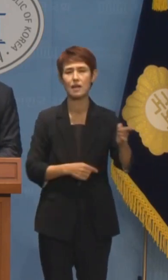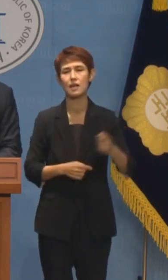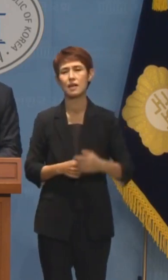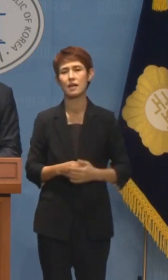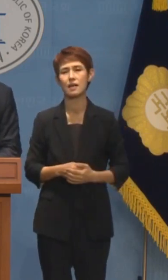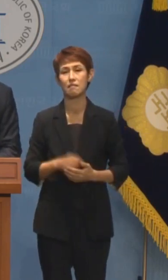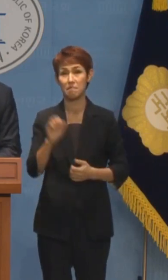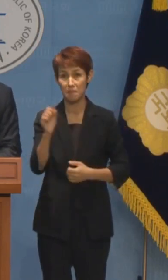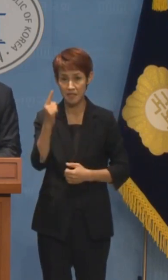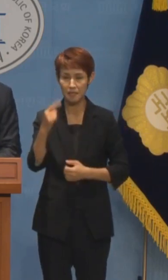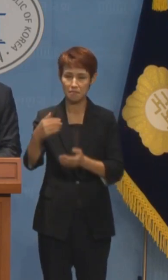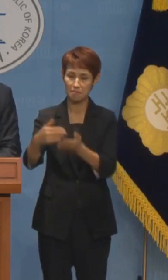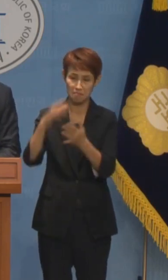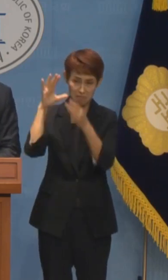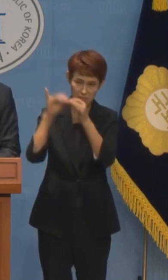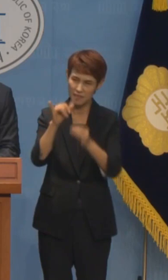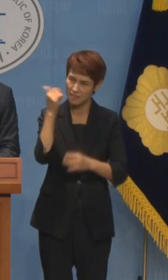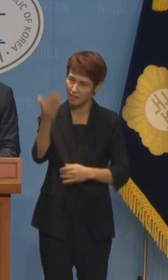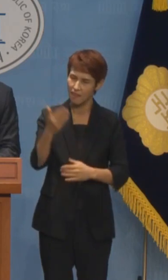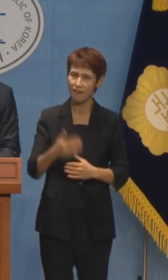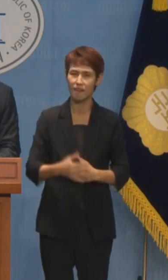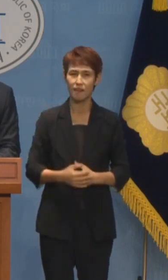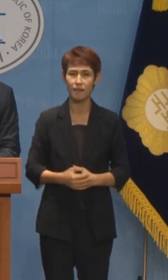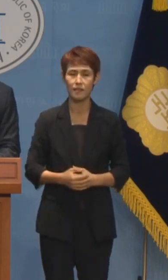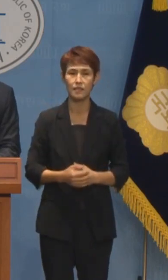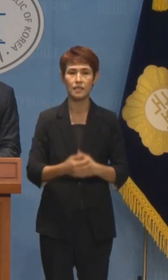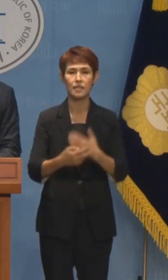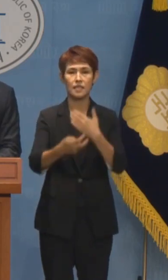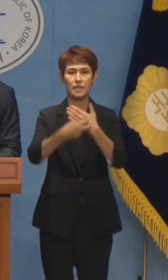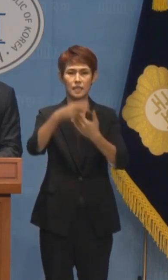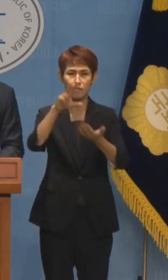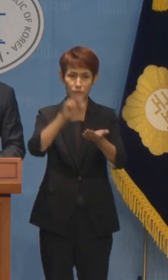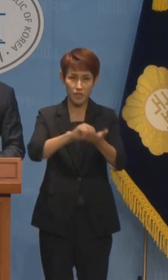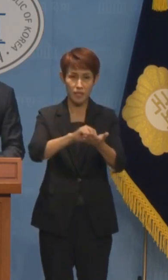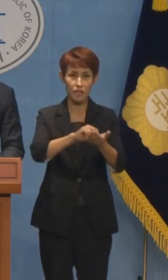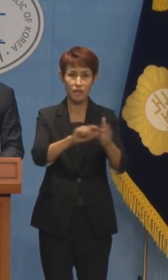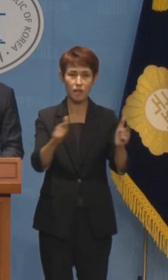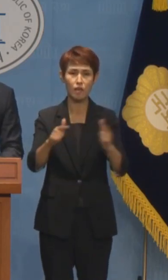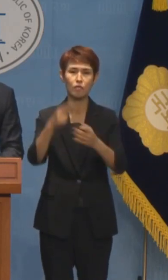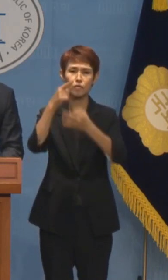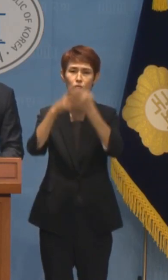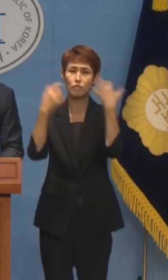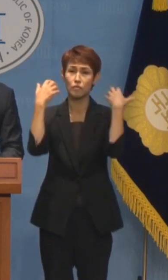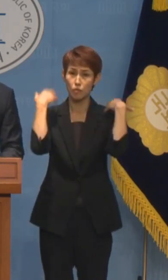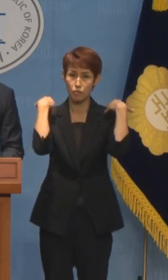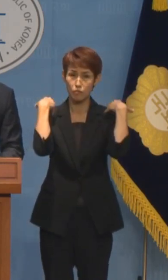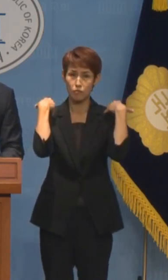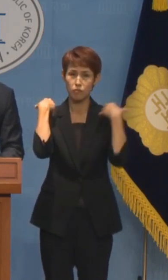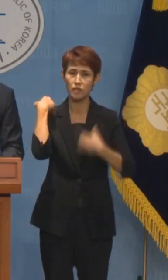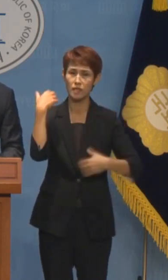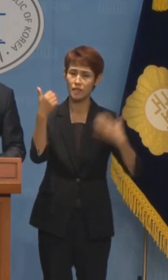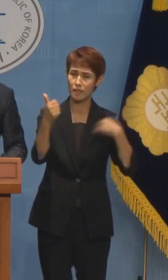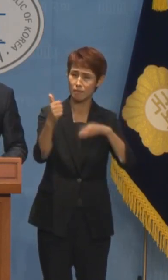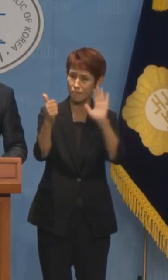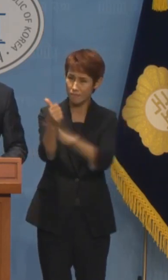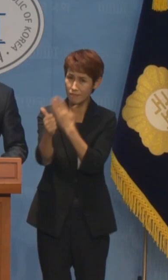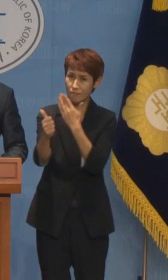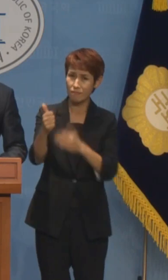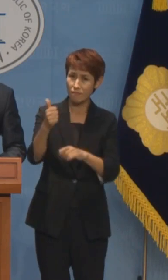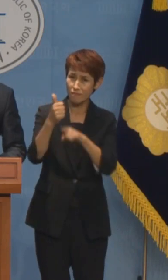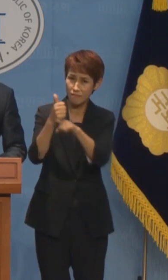의료대 의료대란 대응은 윤대통령 정부를 향한 책임 추가는 전혀 별개입니다